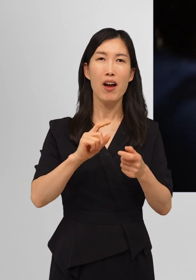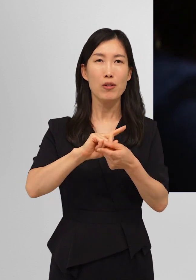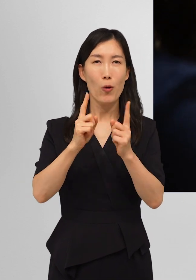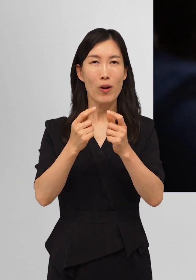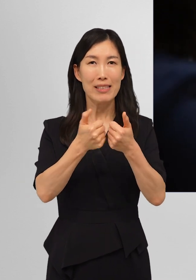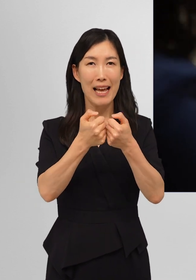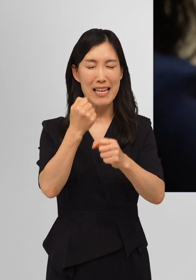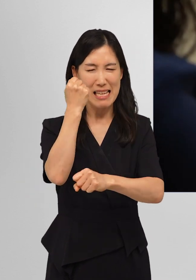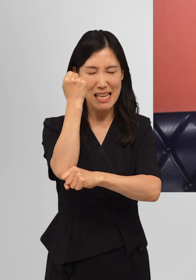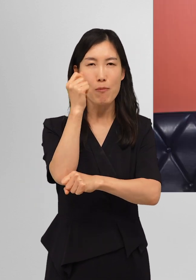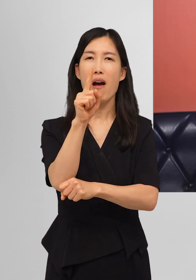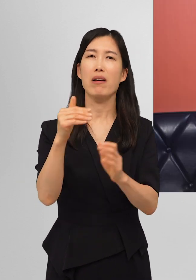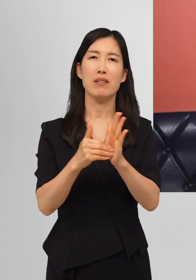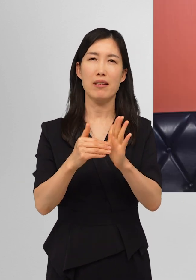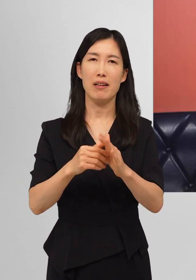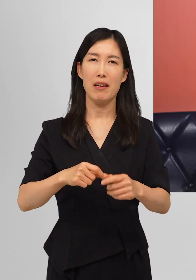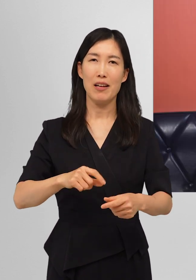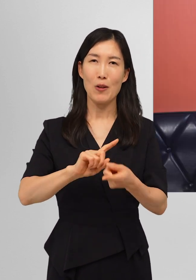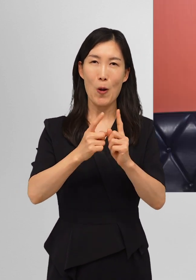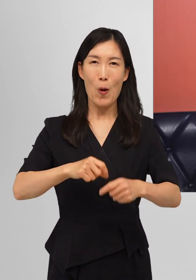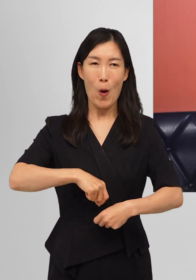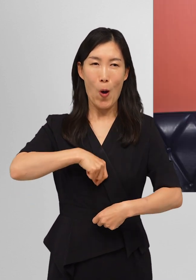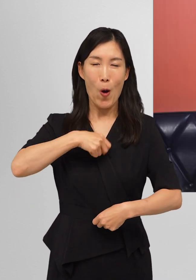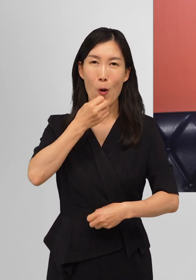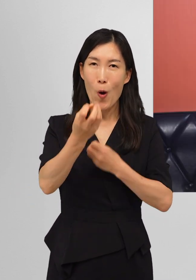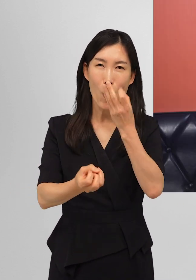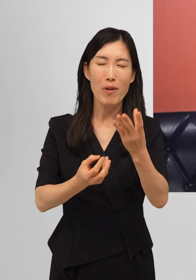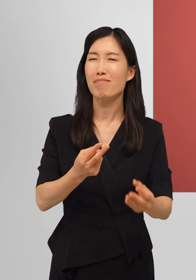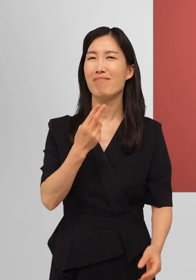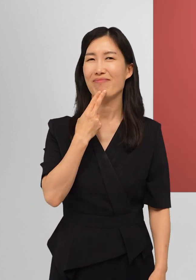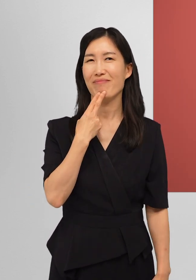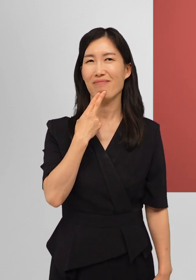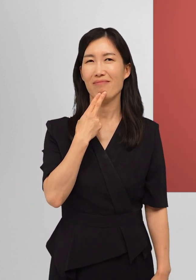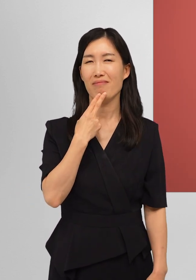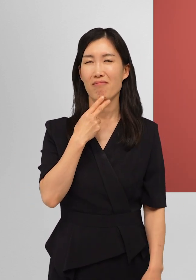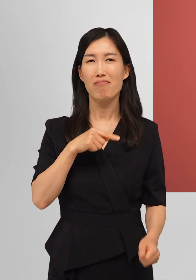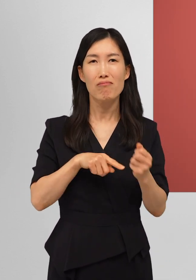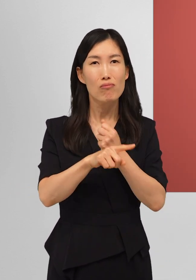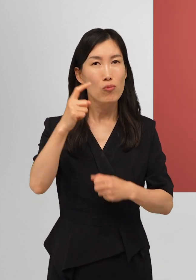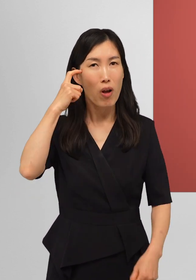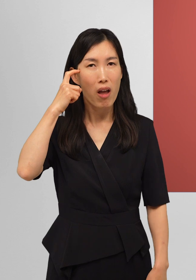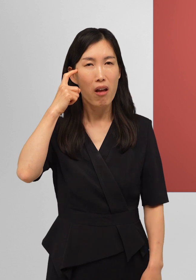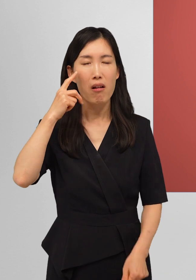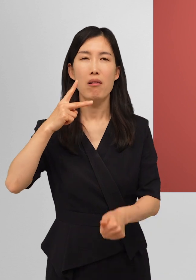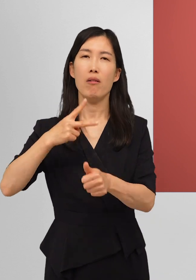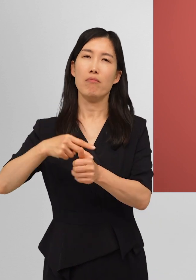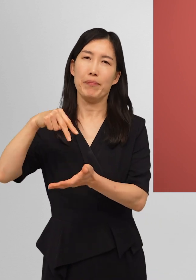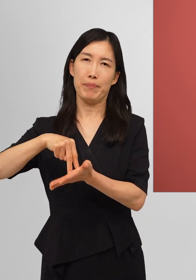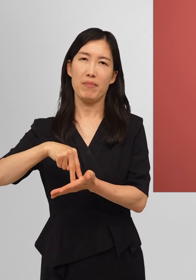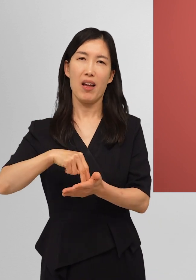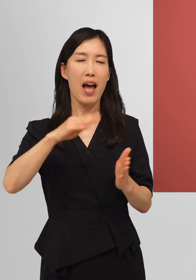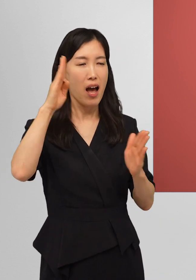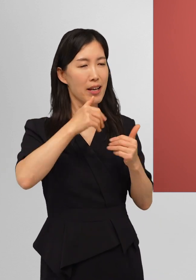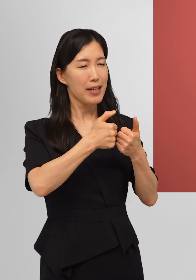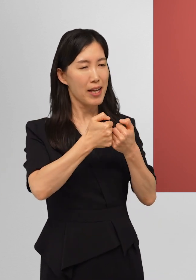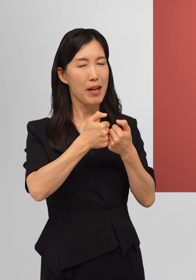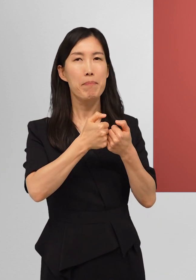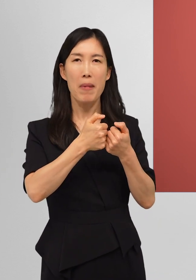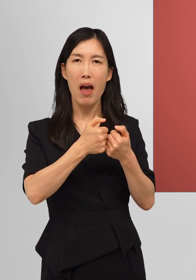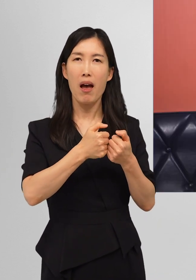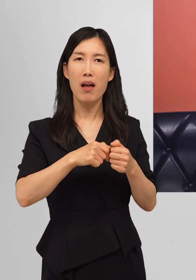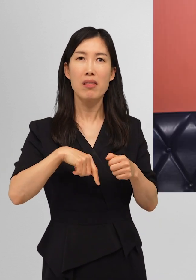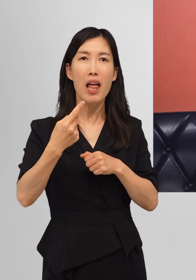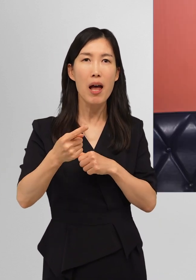연결 지점만 유지하고 극도로 말을 아끼는 양상이 나타나는 건데요. 선생님 입장에서는 학생하고 소통한 후에 문제가